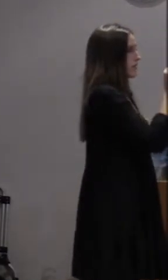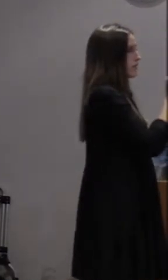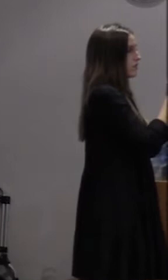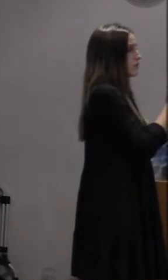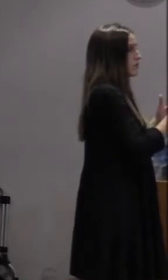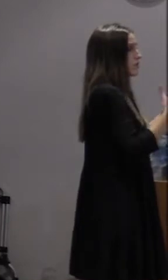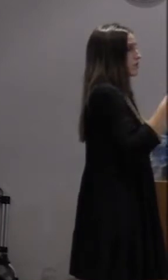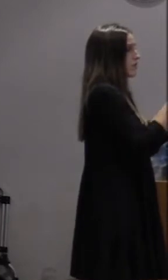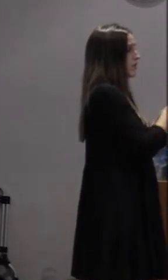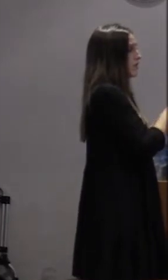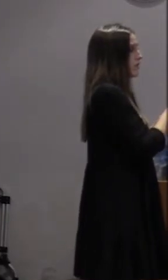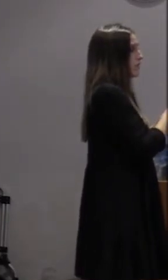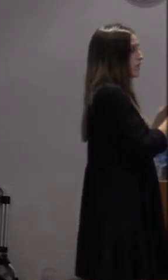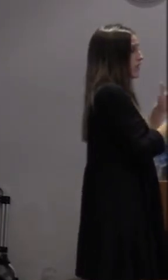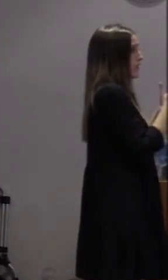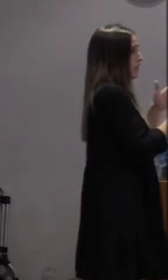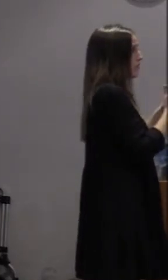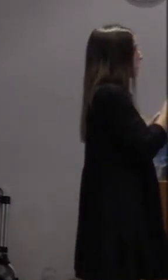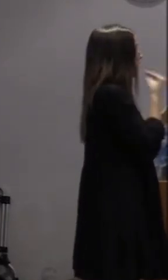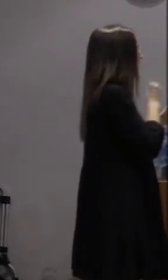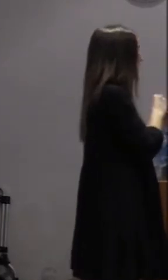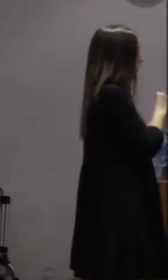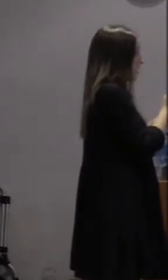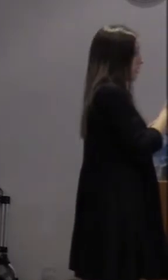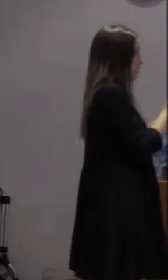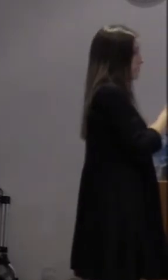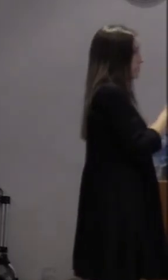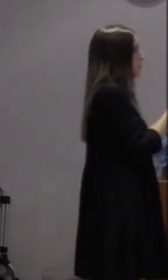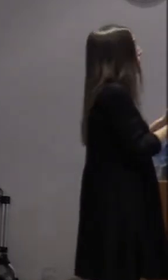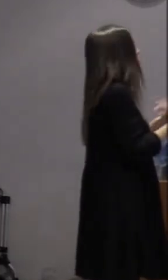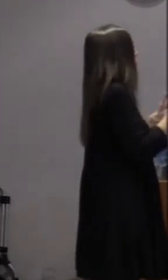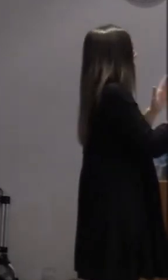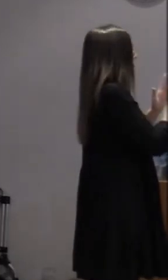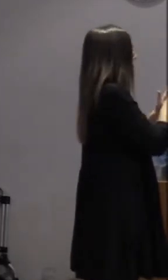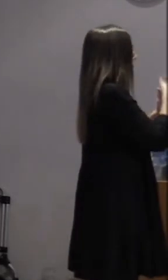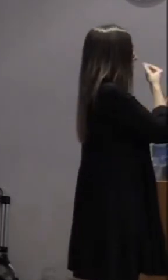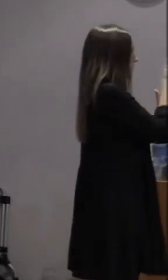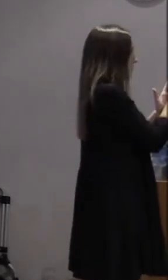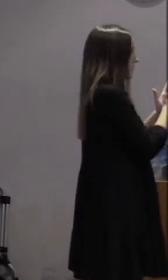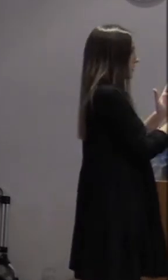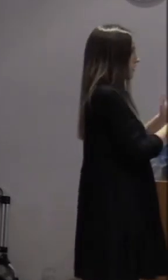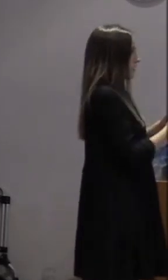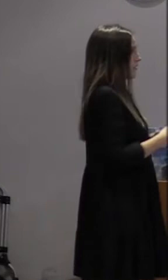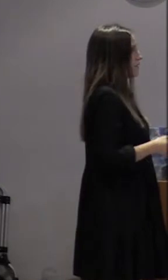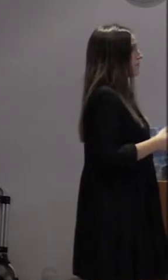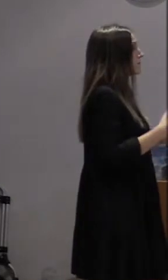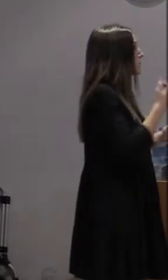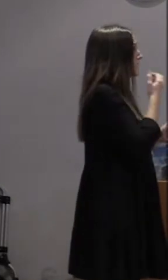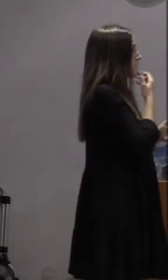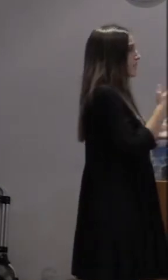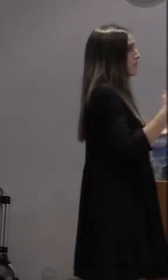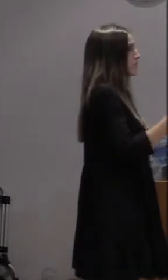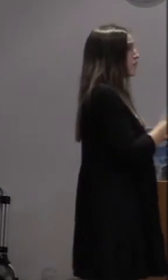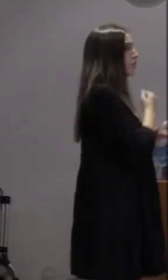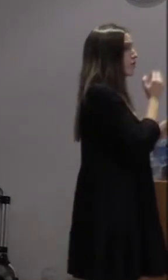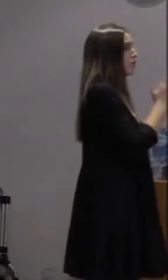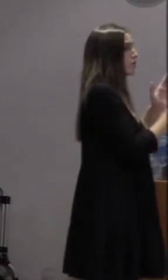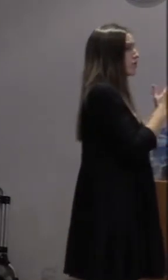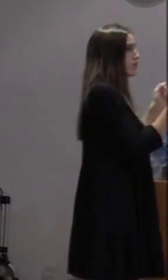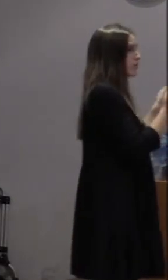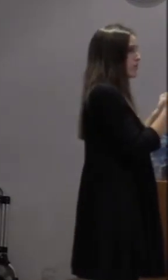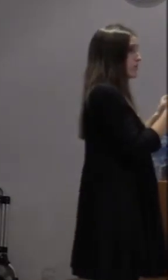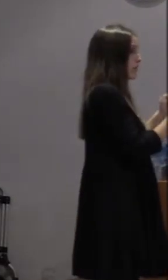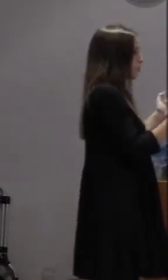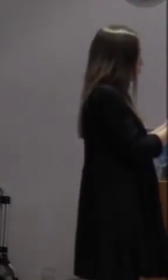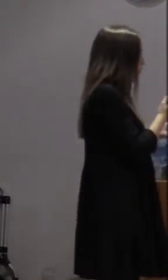periodo particularmente frío, es lo de Dalí y las nubes, lo va a retratar. Si todos los inviernos o muchos inviernos, que los